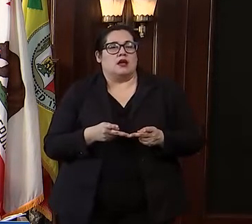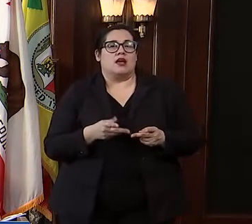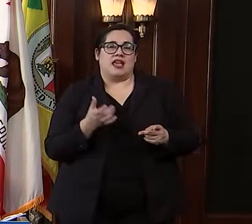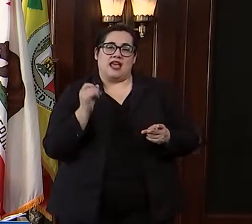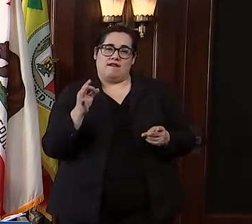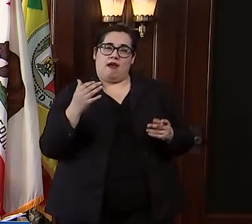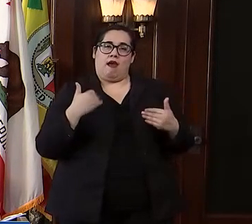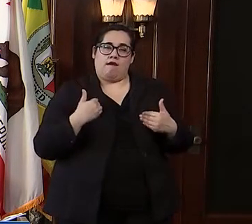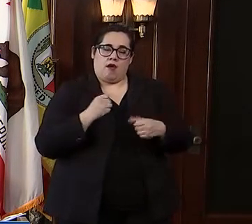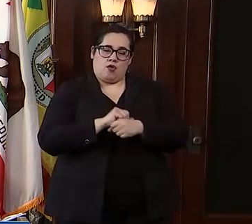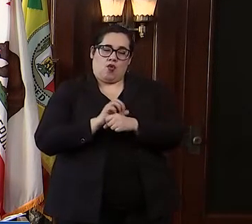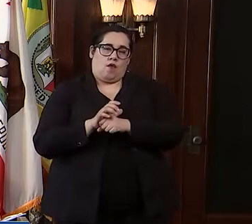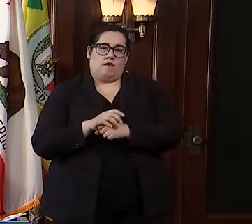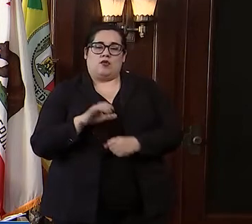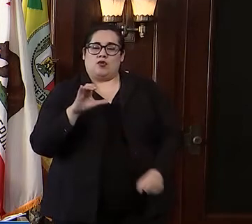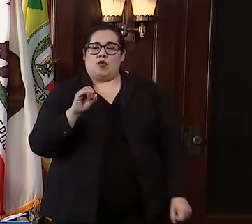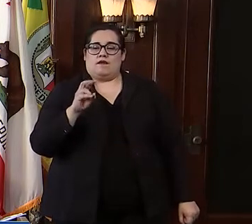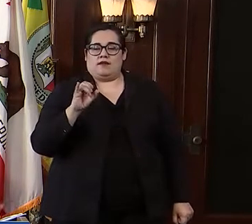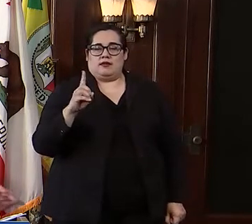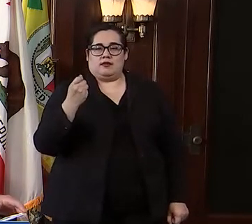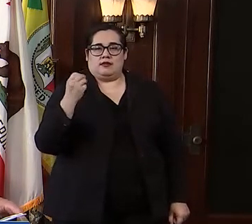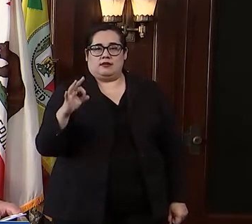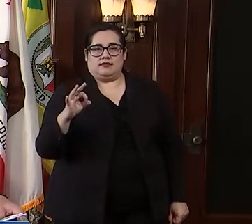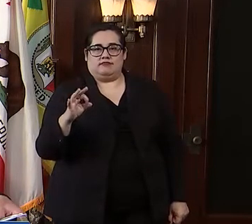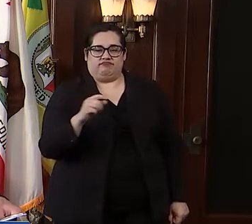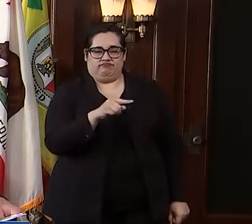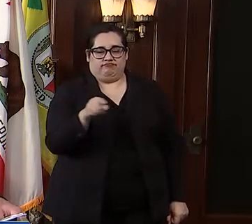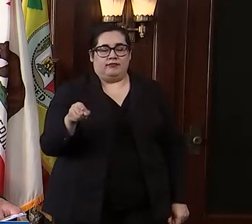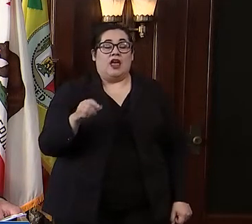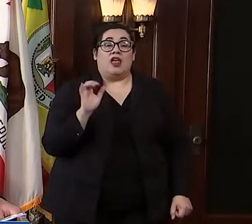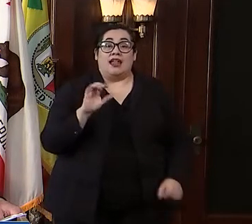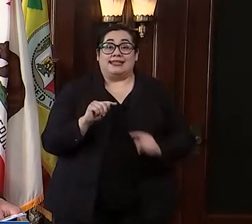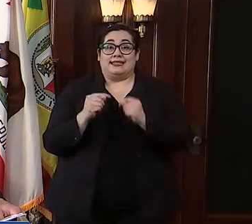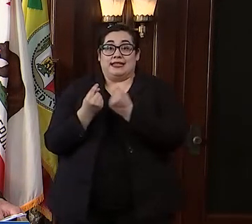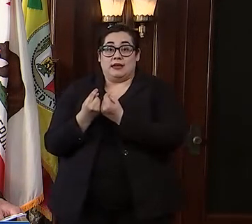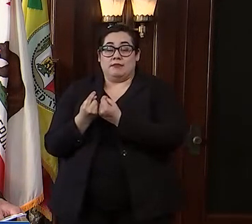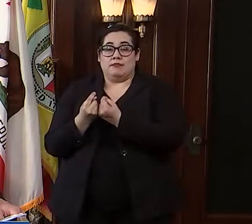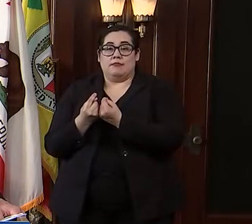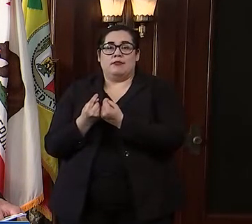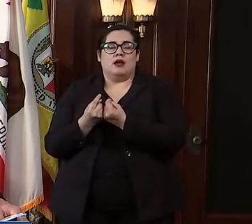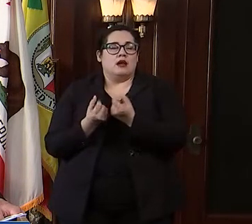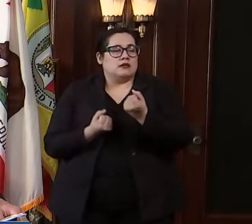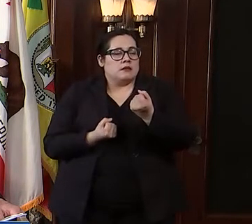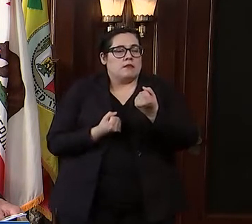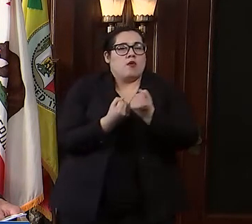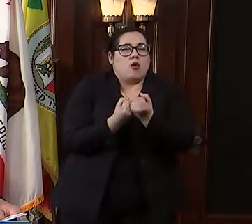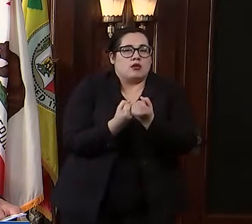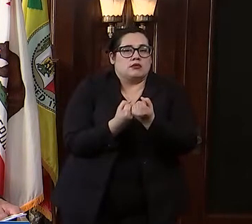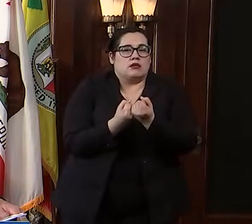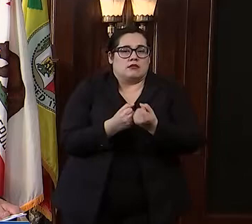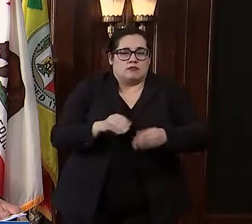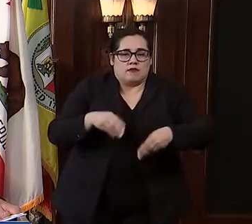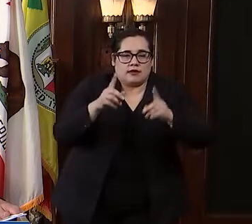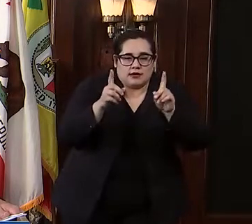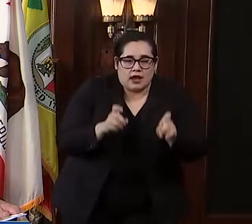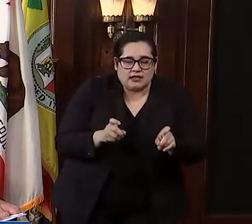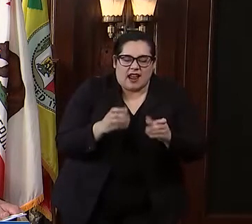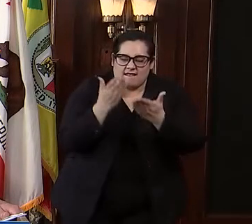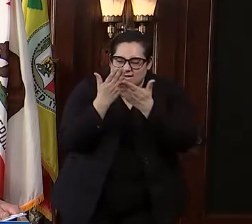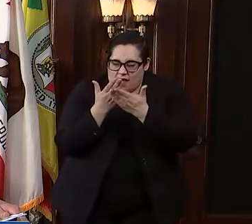casos de COVID-19. Estos equipos han hecho, apoyado y verificado pruebas